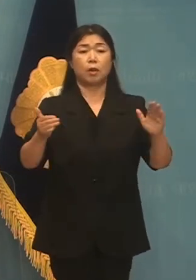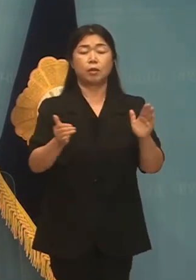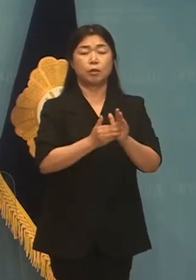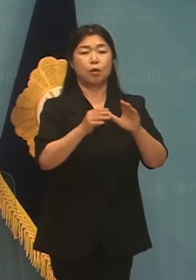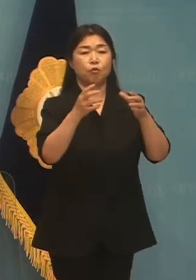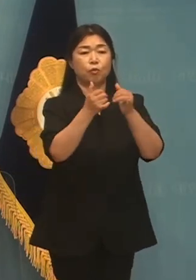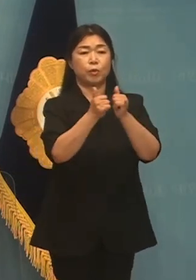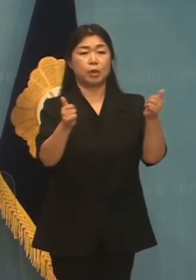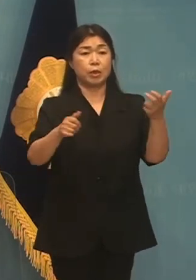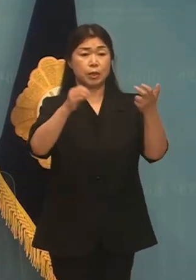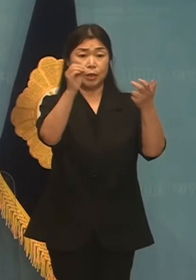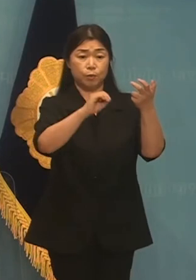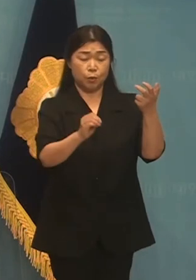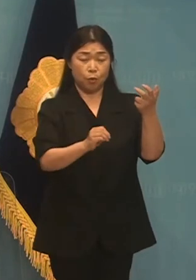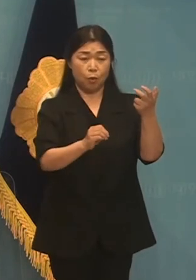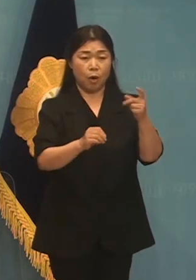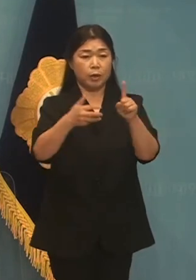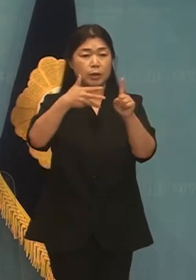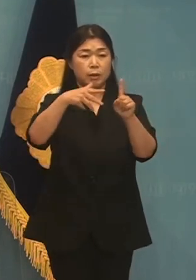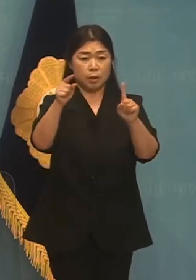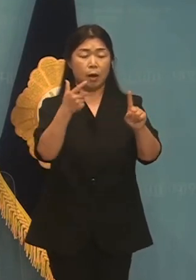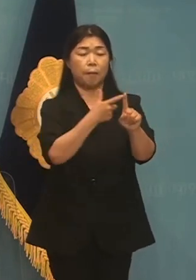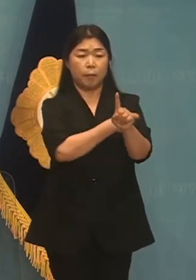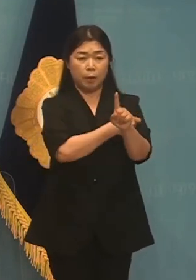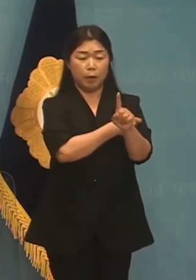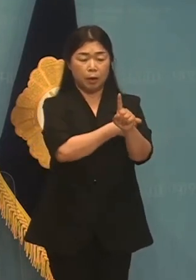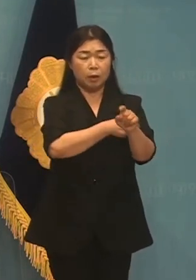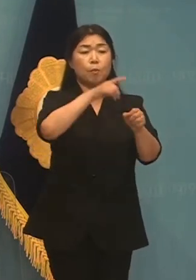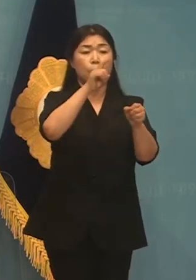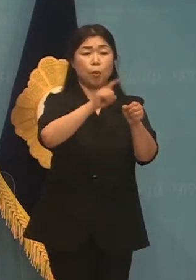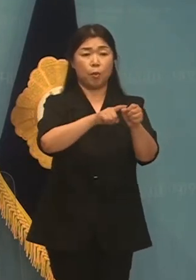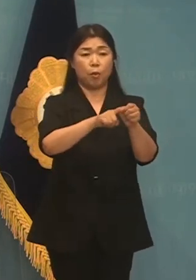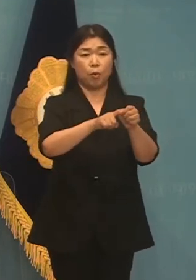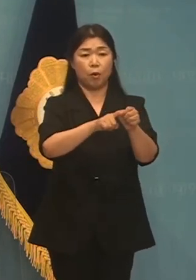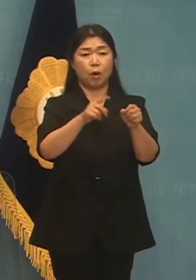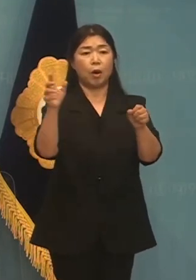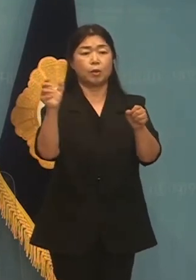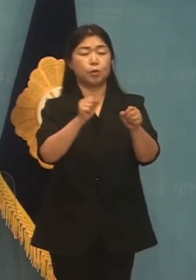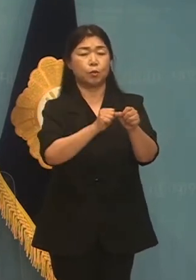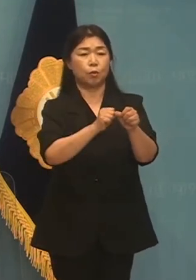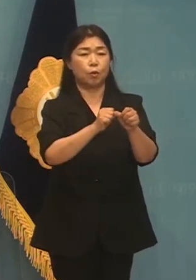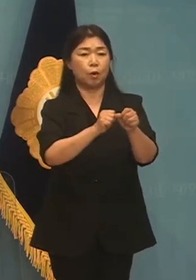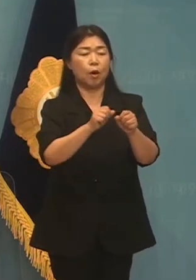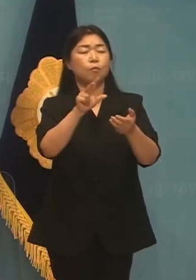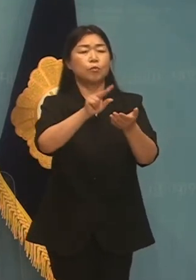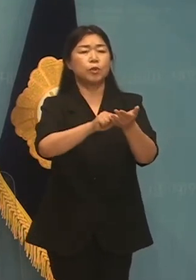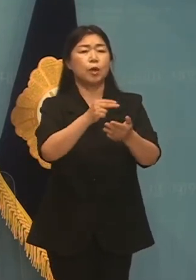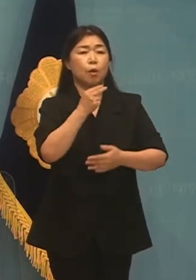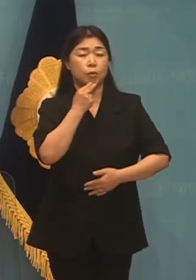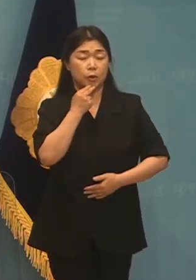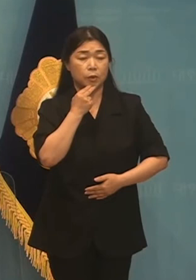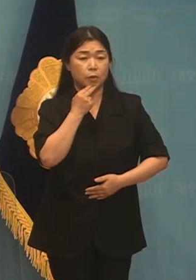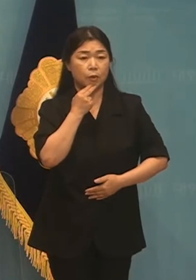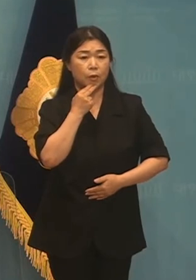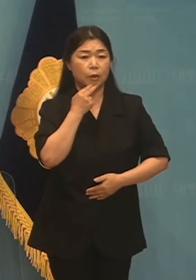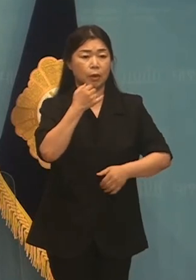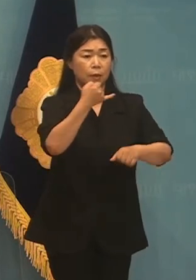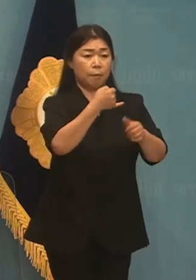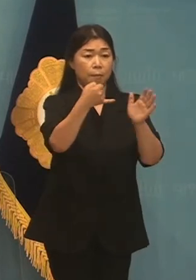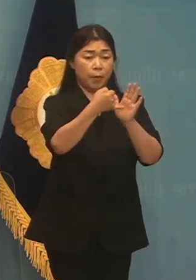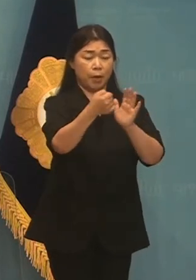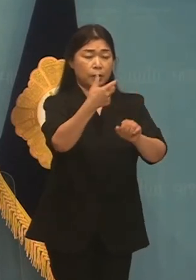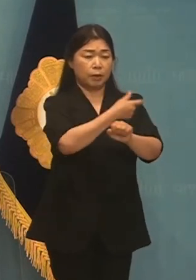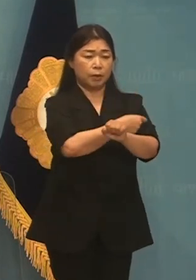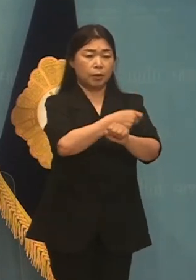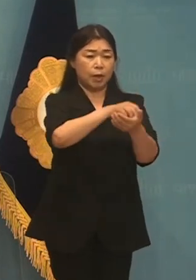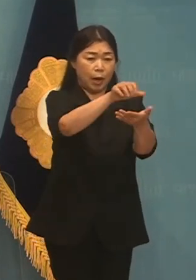국민 70%가 1차 접종을 완료하겠다는 목표가 차질 없이 백신별 세부